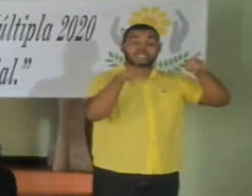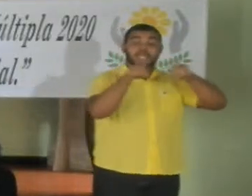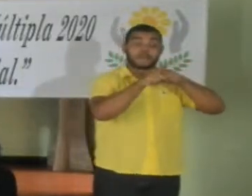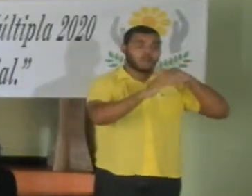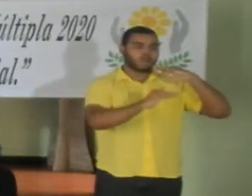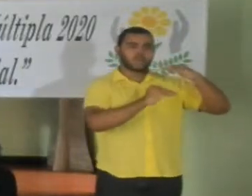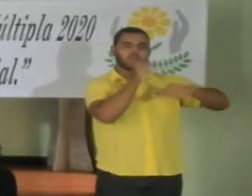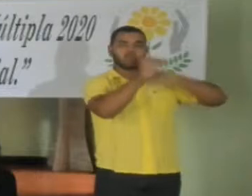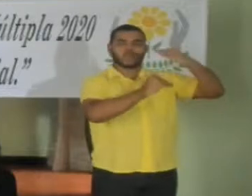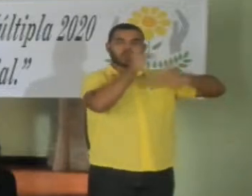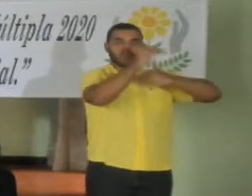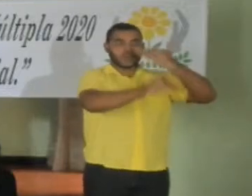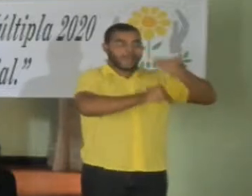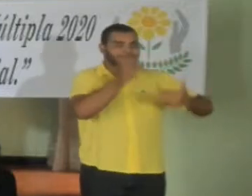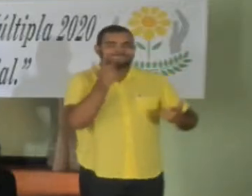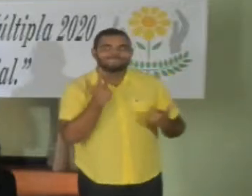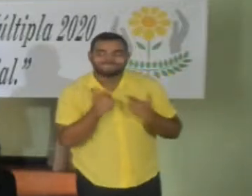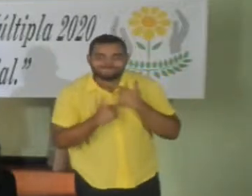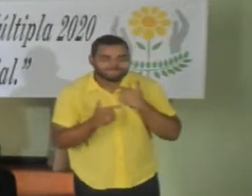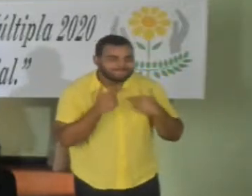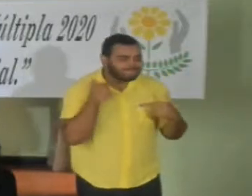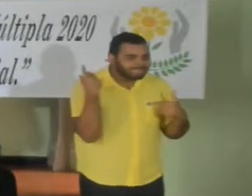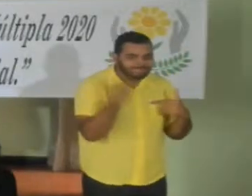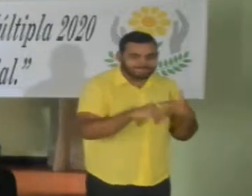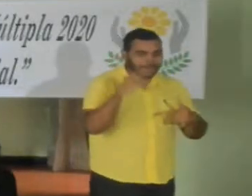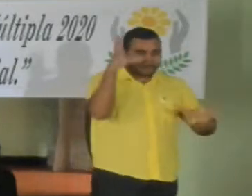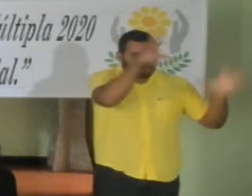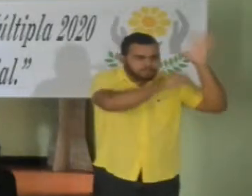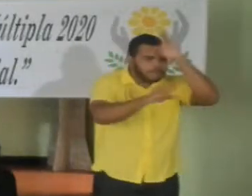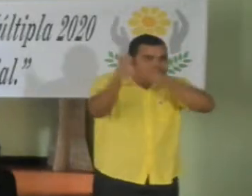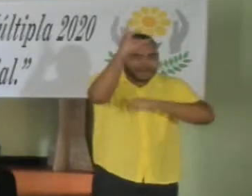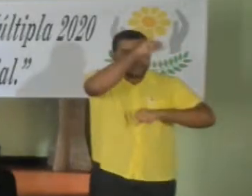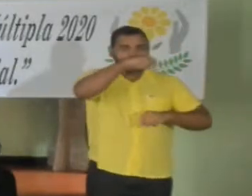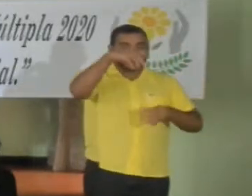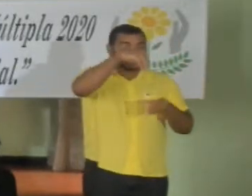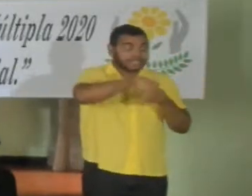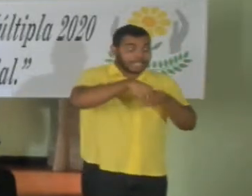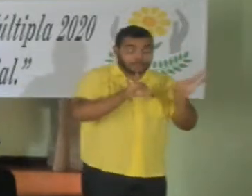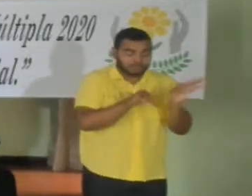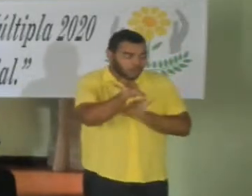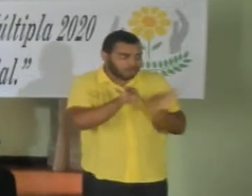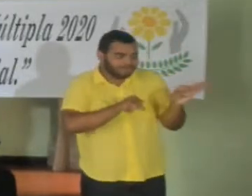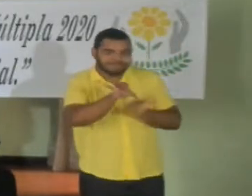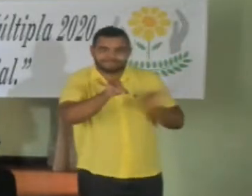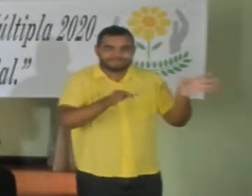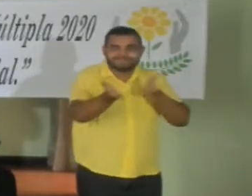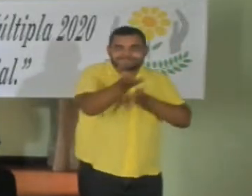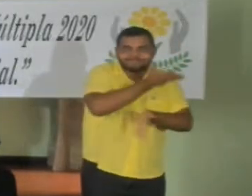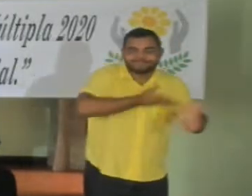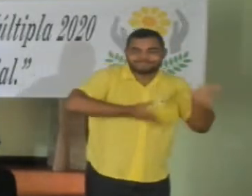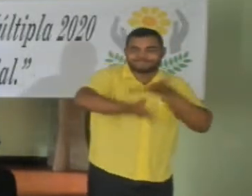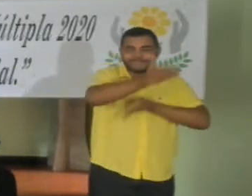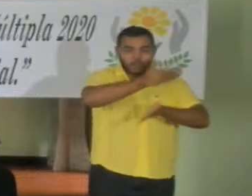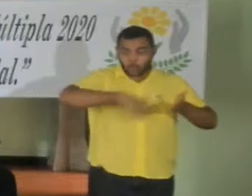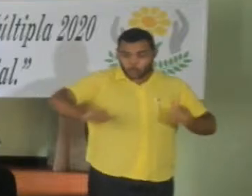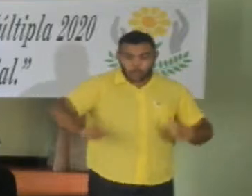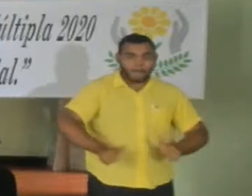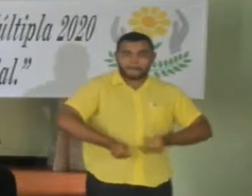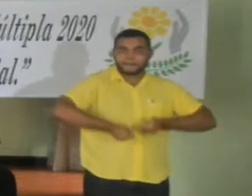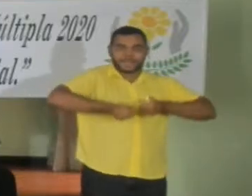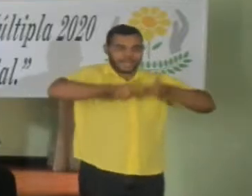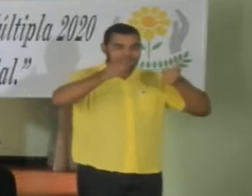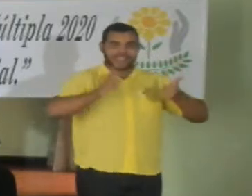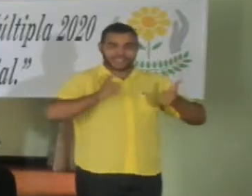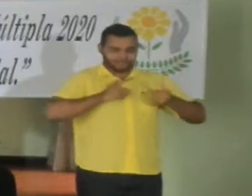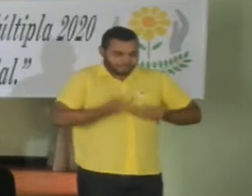seu entusiasmo ao participar dentro da organização com o melhor que ele tem